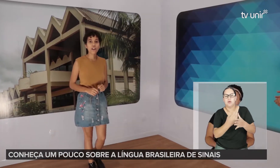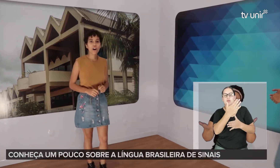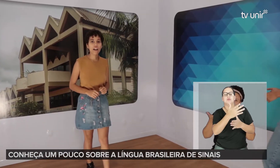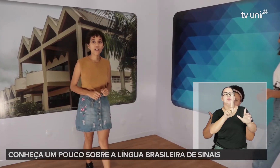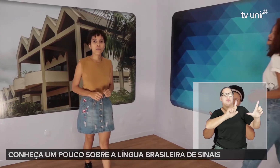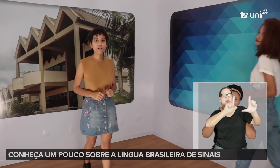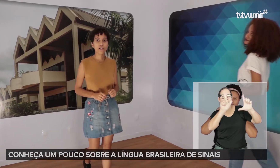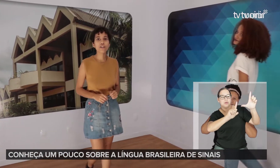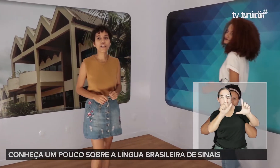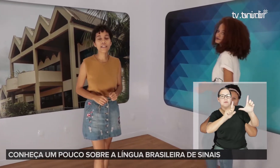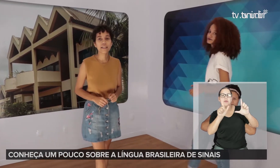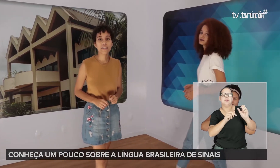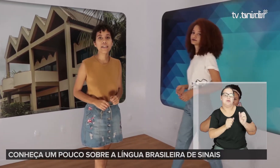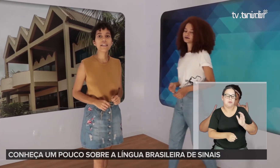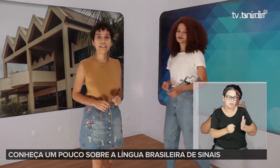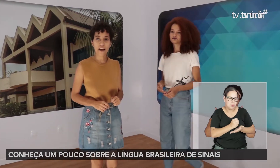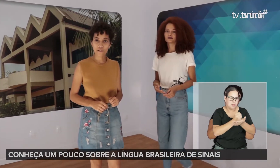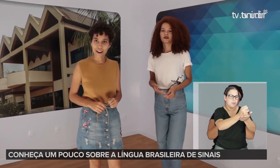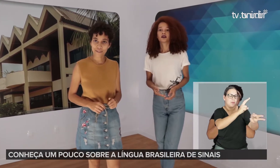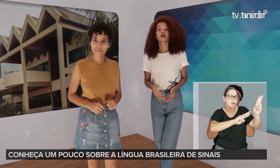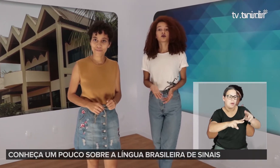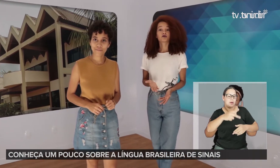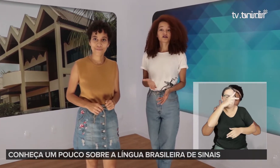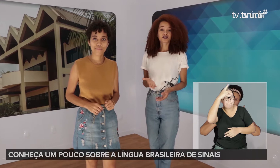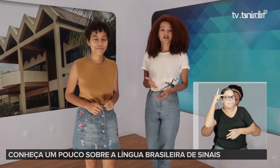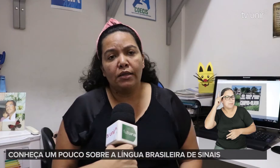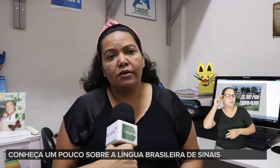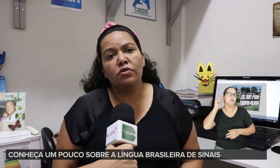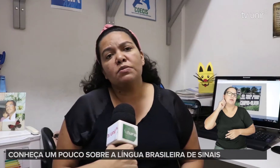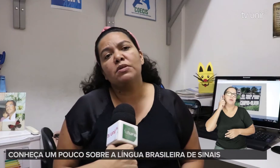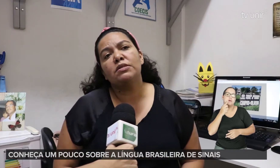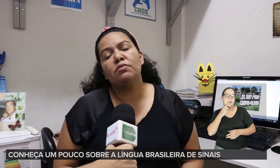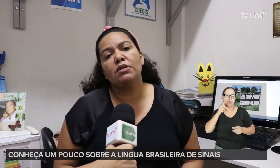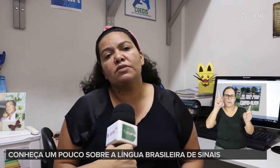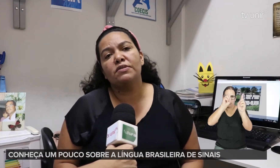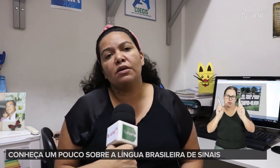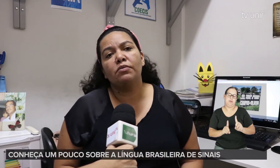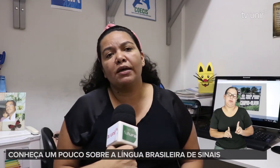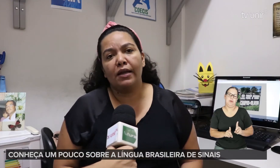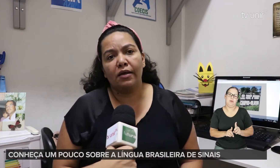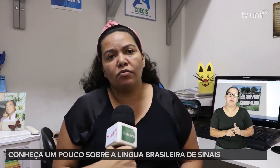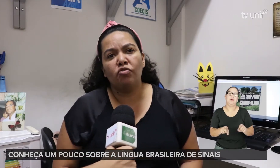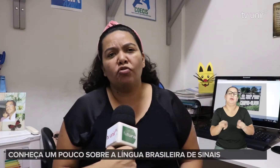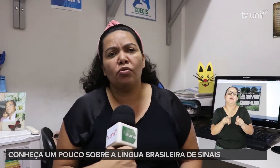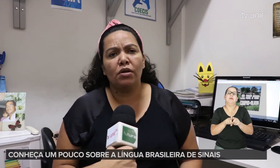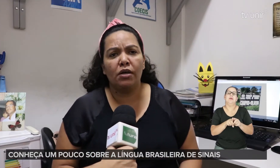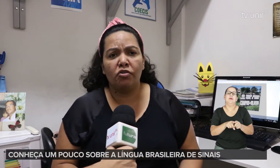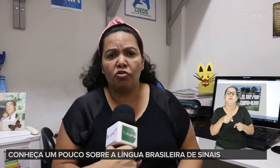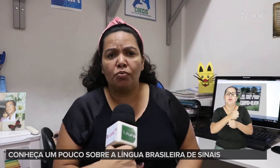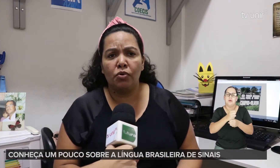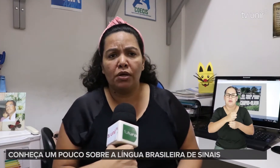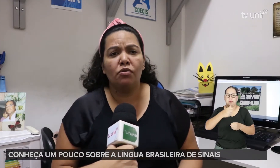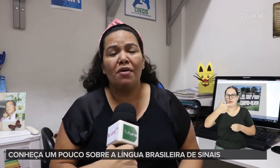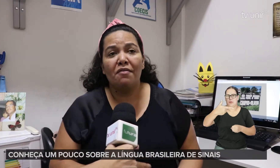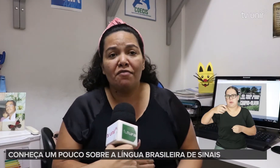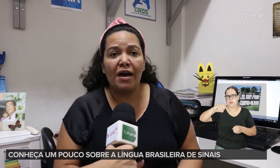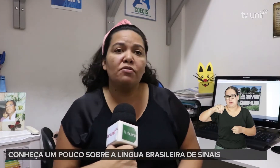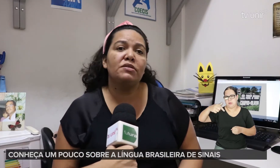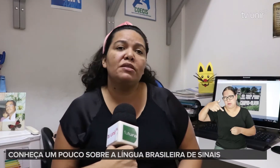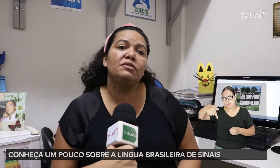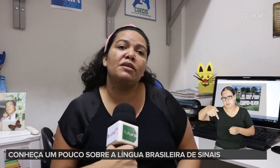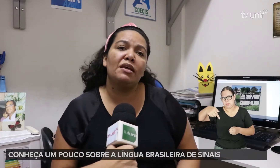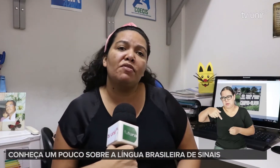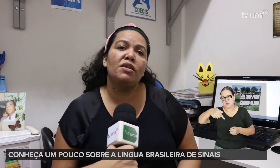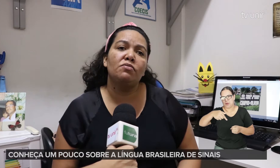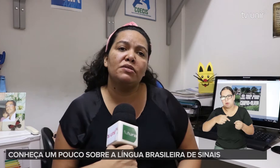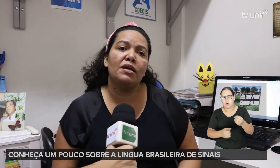programas televisivos se tornarem acessíveis para pessoas com deficiência. Então, em 2005, eles fizeram um decreto estipulando